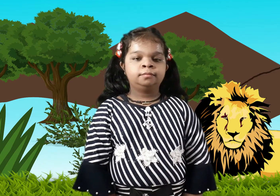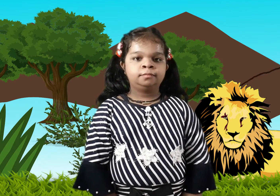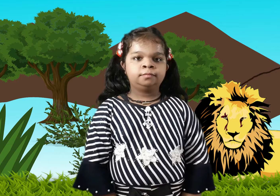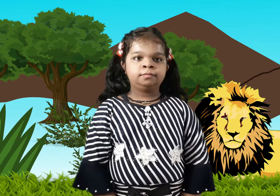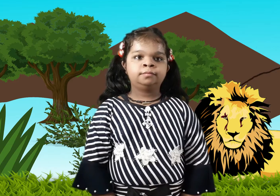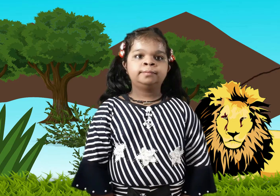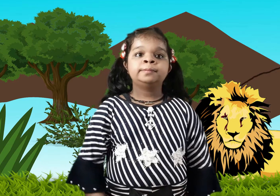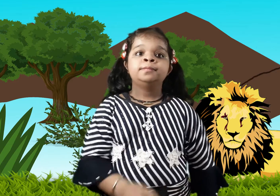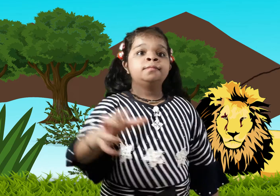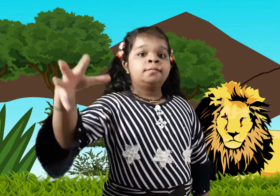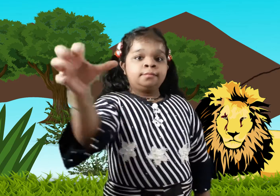मक्खी उड़कर